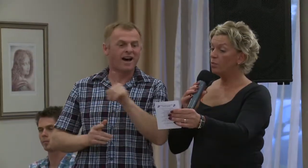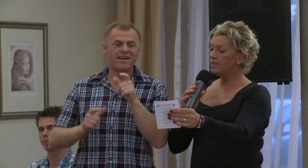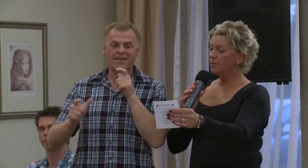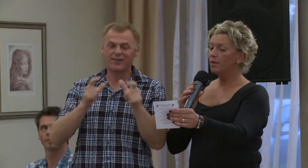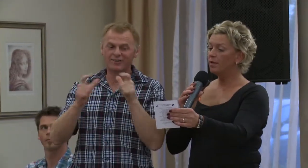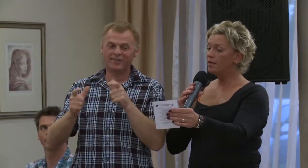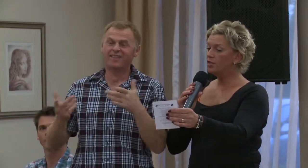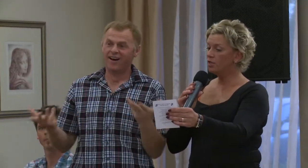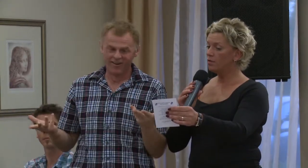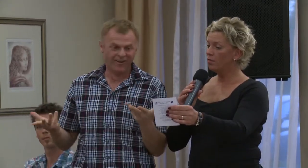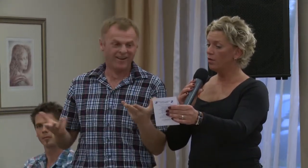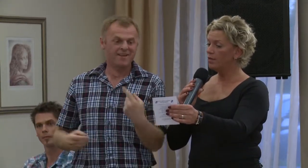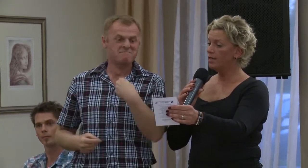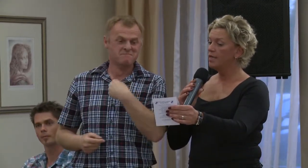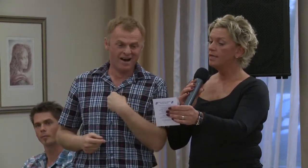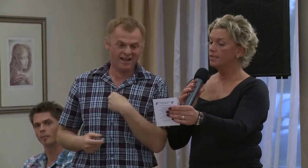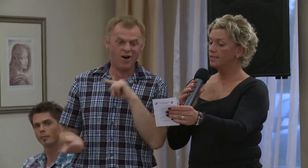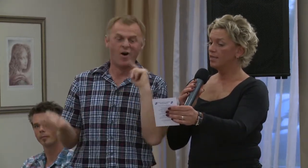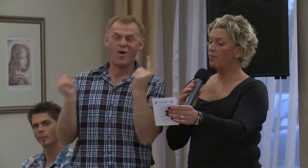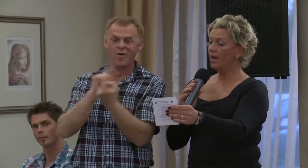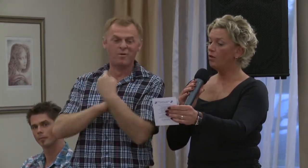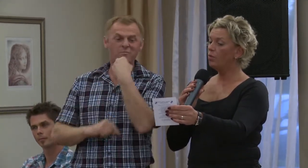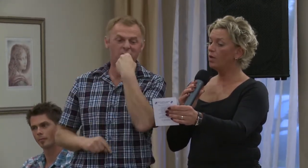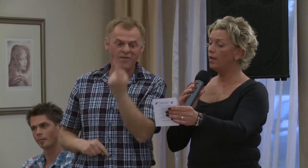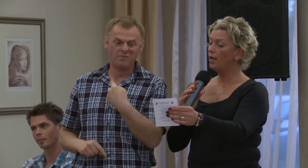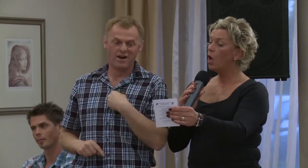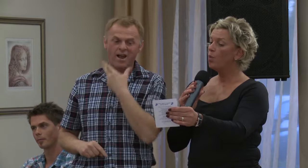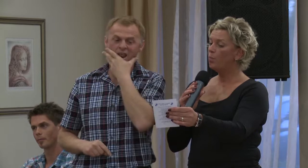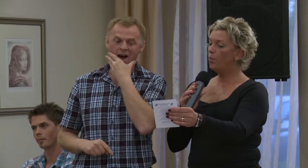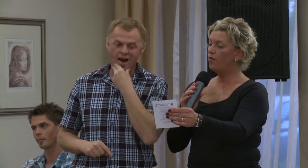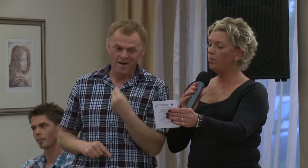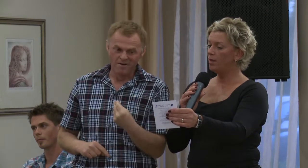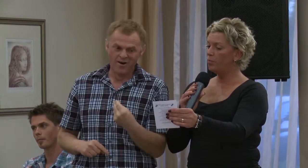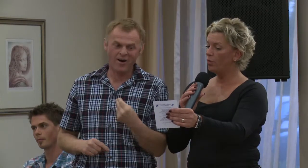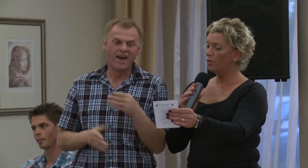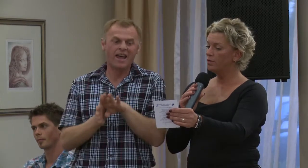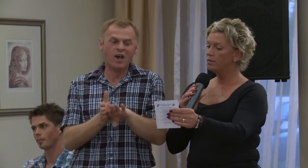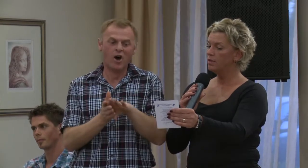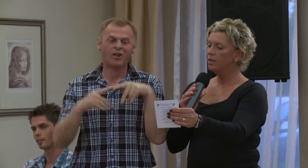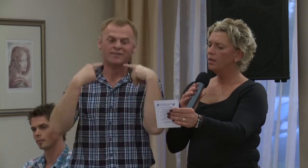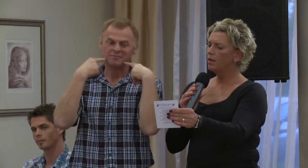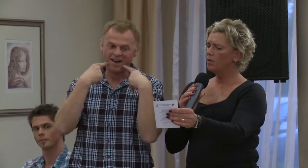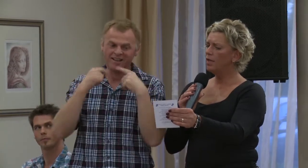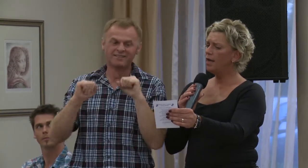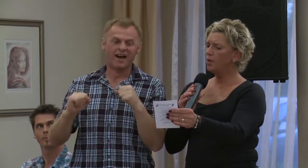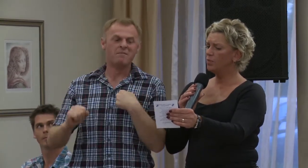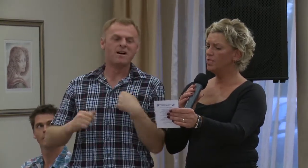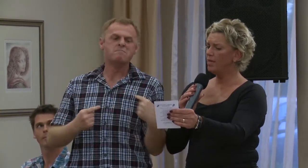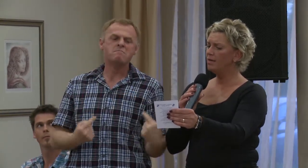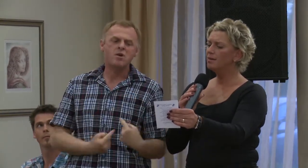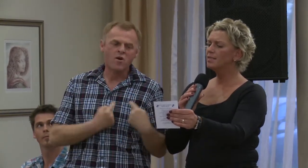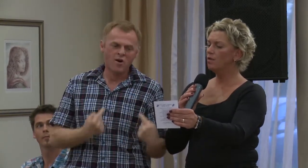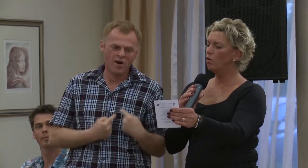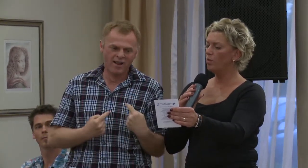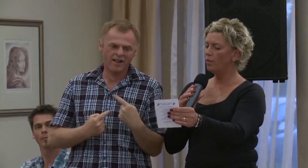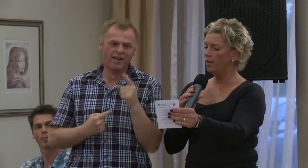Te prosim, ne kriči tako, se k meni obrni, povej mi lepo. Ironija,